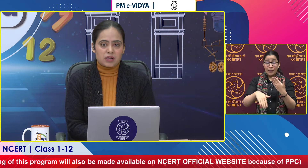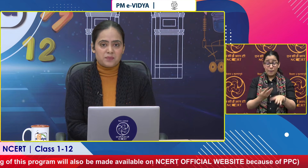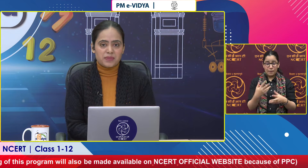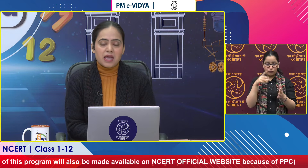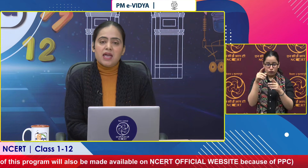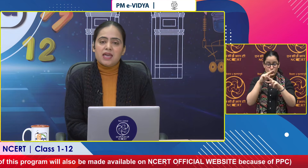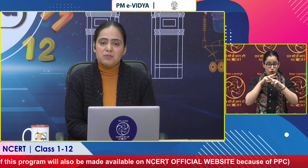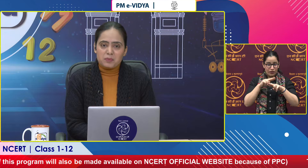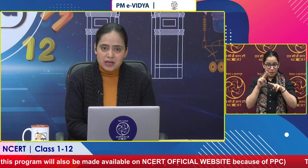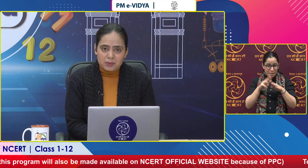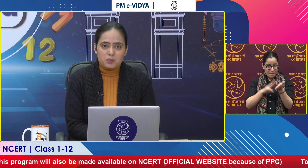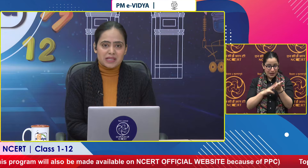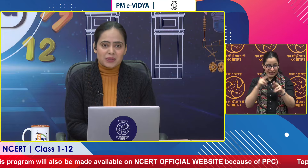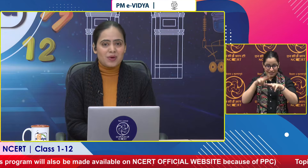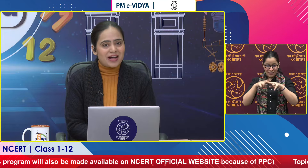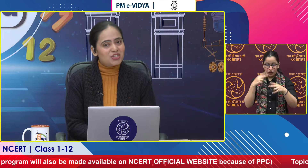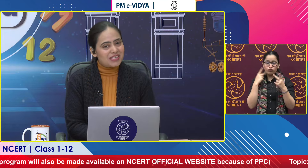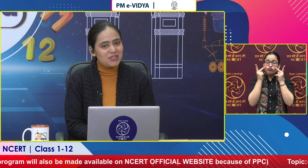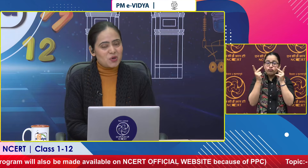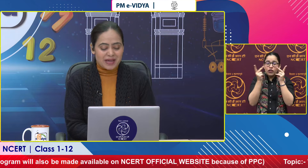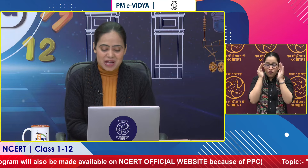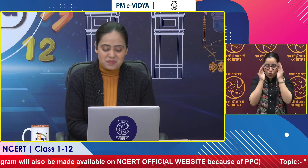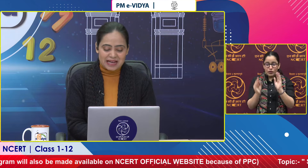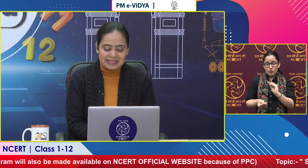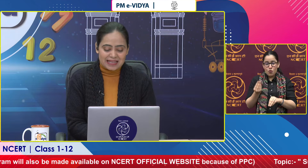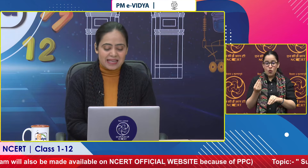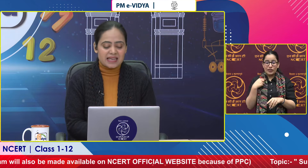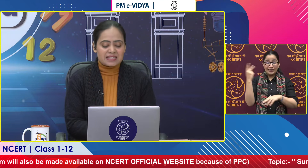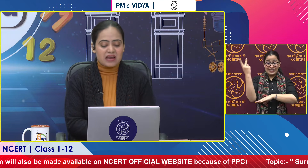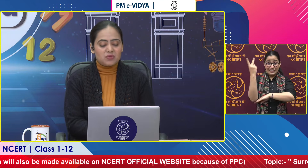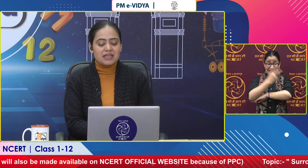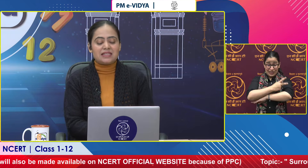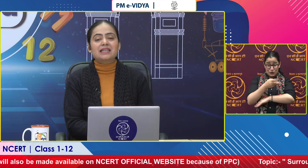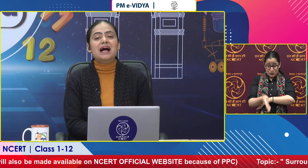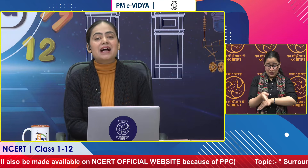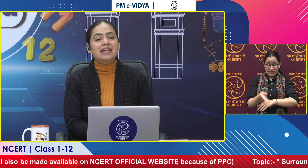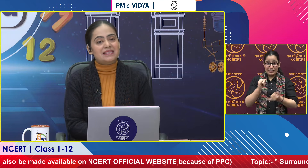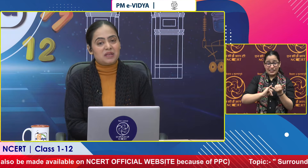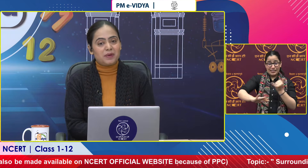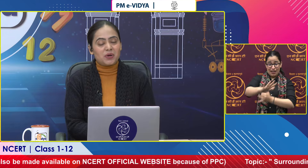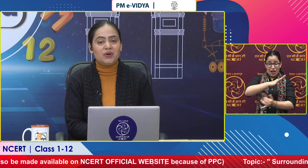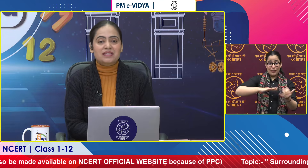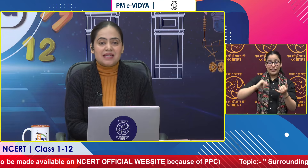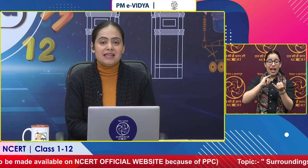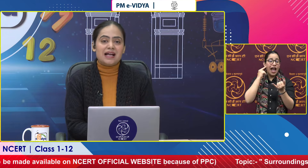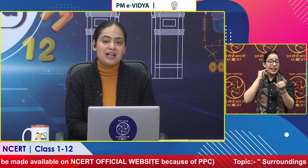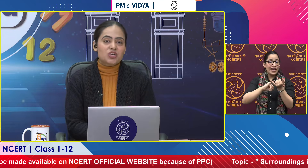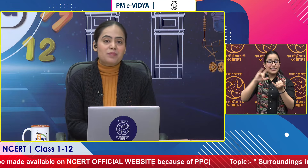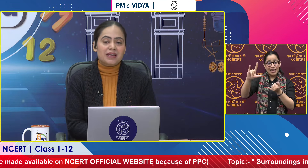होगा। एक बार फिर आपको बता दूं, आज डे 2 में हम बात करेंगे सराउंडिंग्स इन ISL पर, और इसके लिए आज हमारे